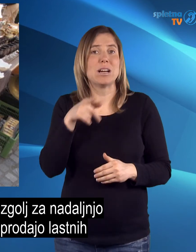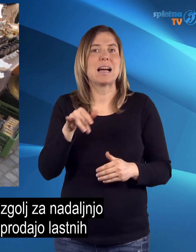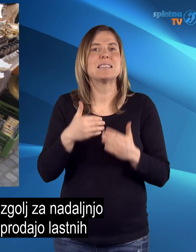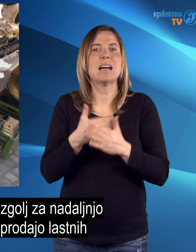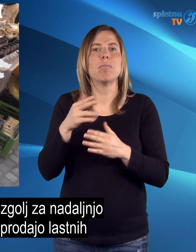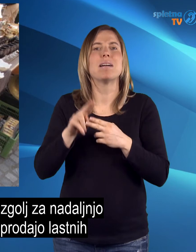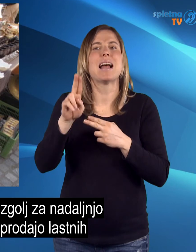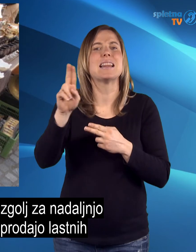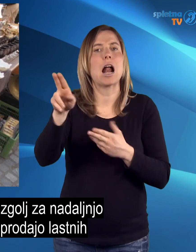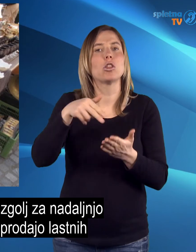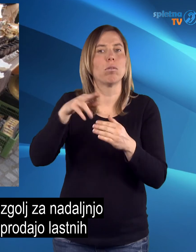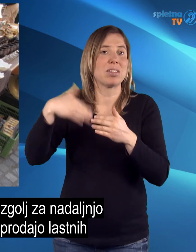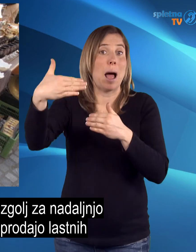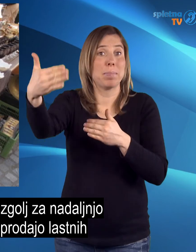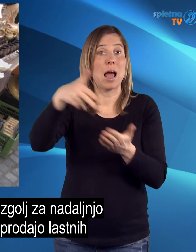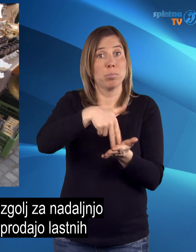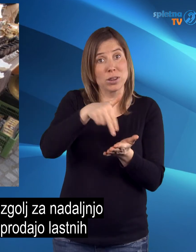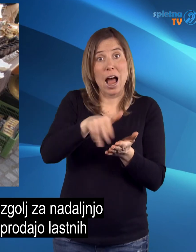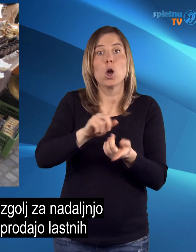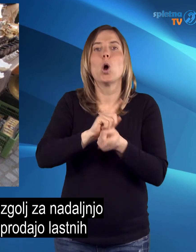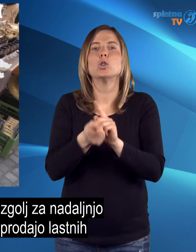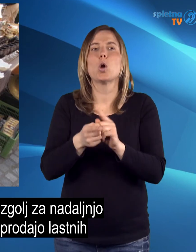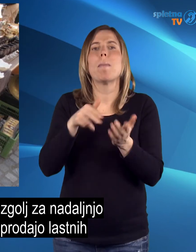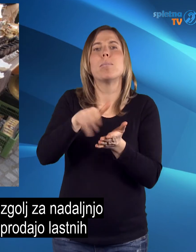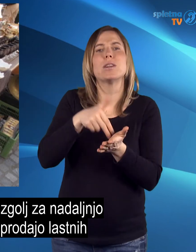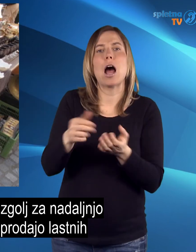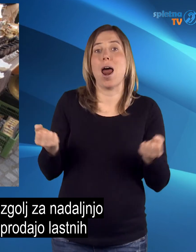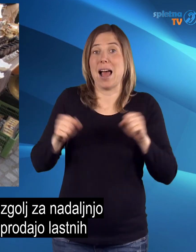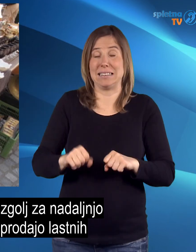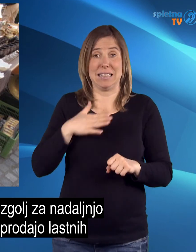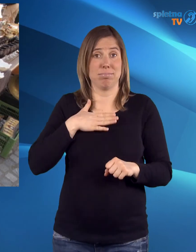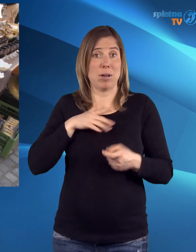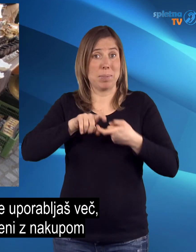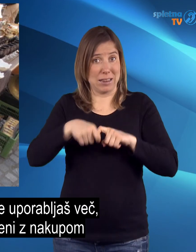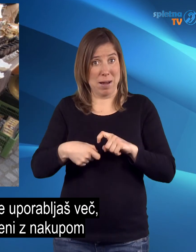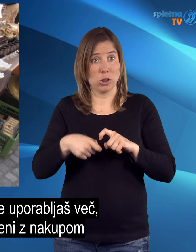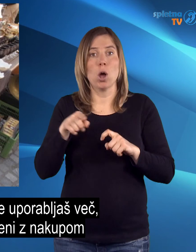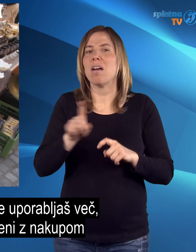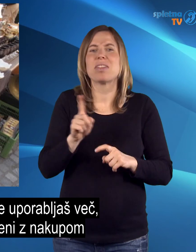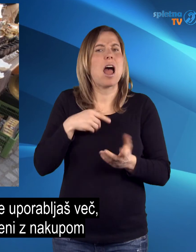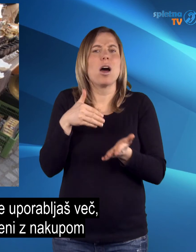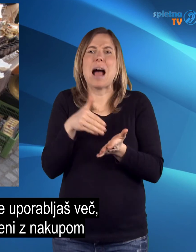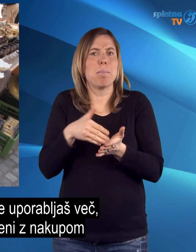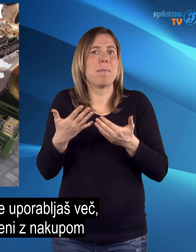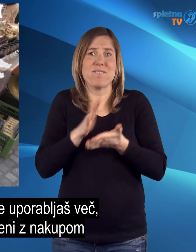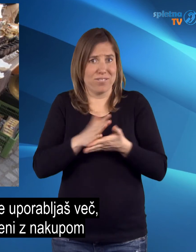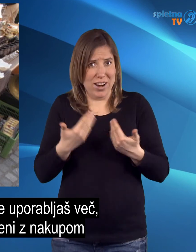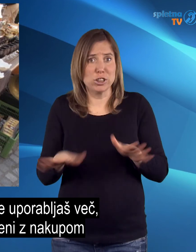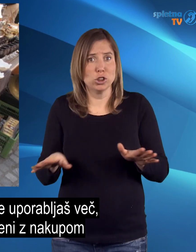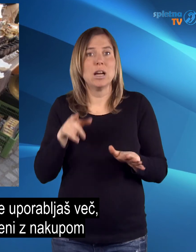Če gre zgolj za nadaljnjo prodajo oziroma prodajo lastnih predmetov, ki jih ne uporabljaš več, ki so bili